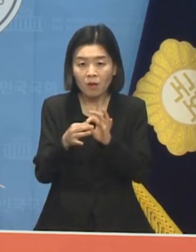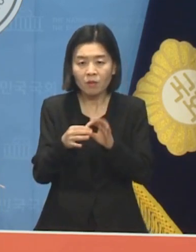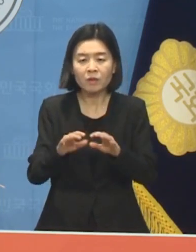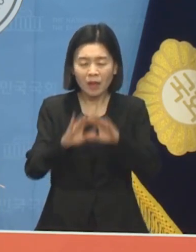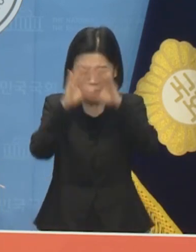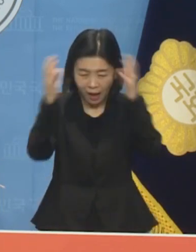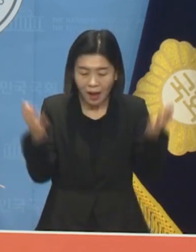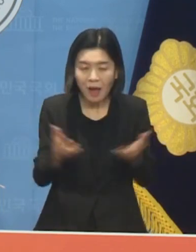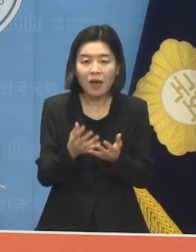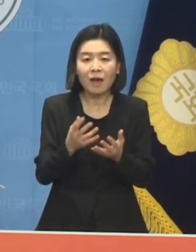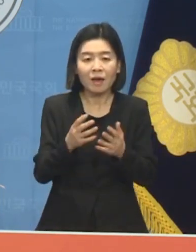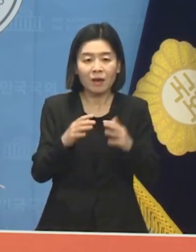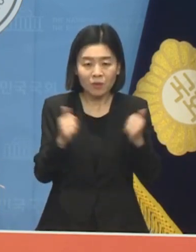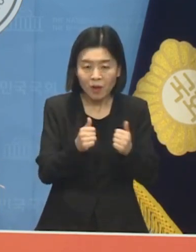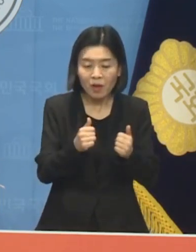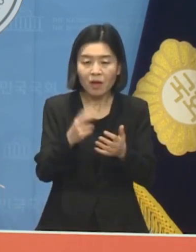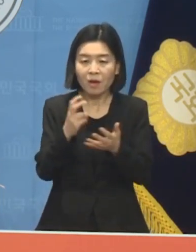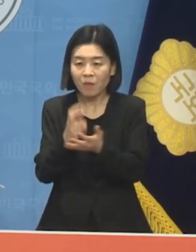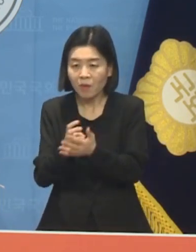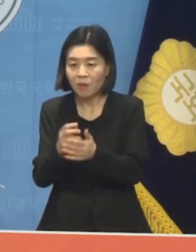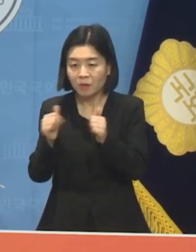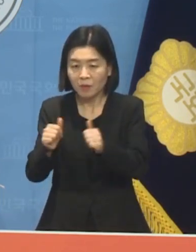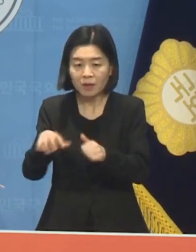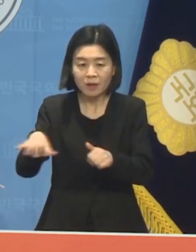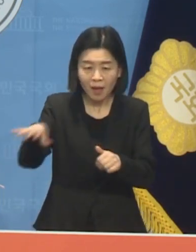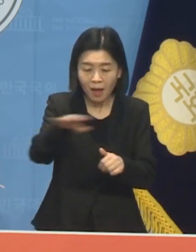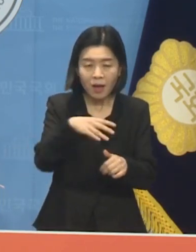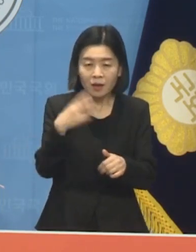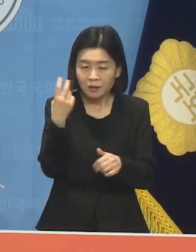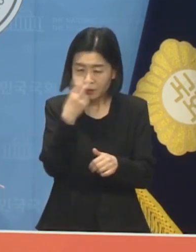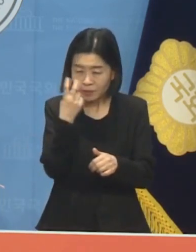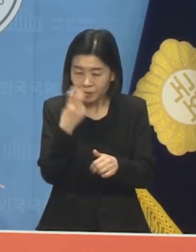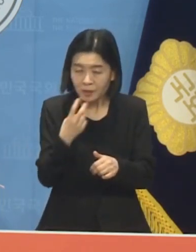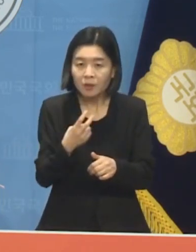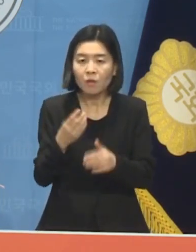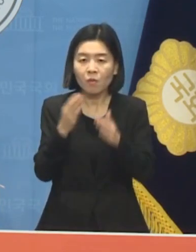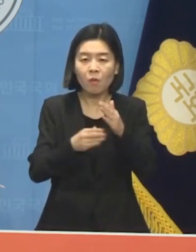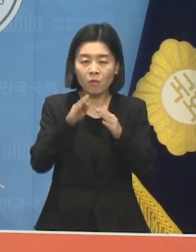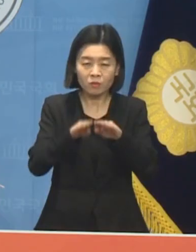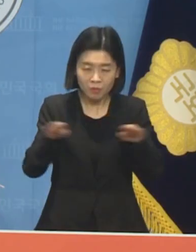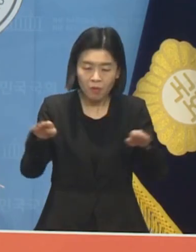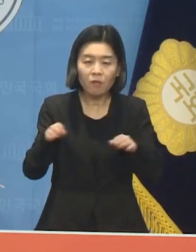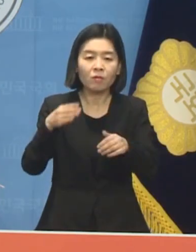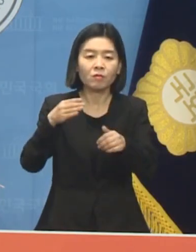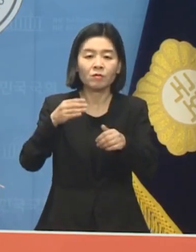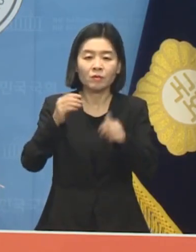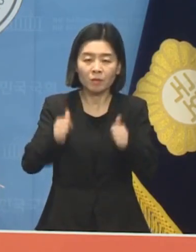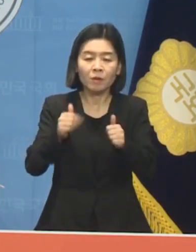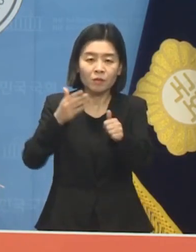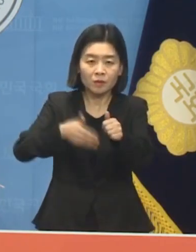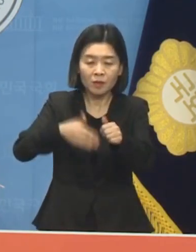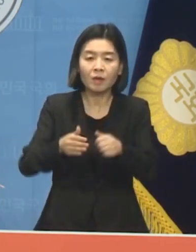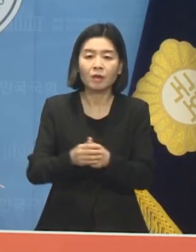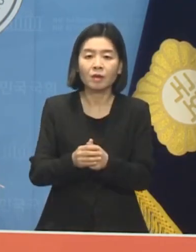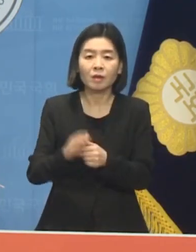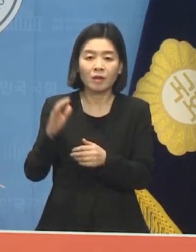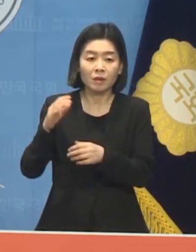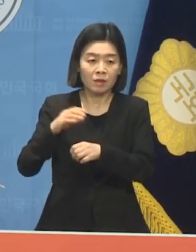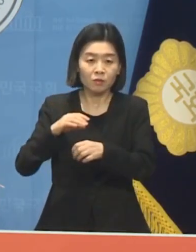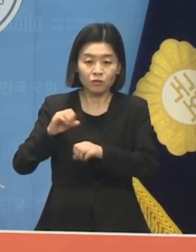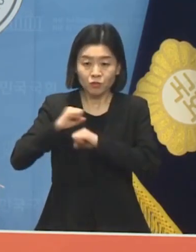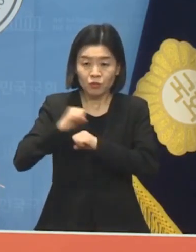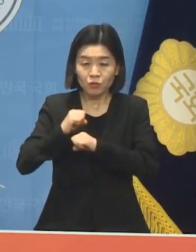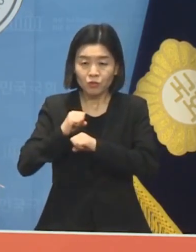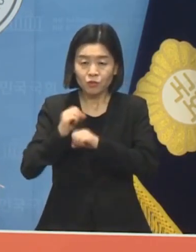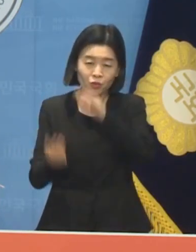철저하게 정밀 조사하는 공정한 재판을 진행하라. 다섯째, 국군 최고 통수권자의 명령을 거역한